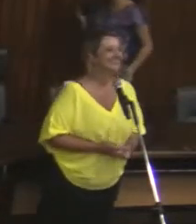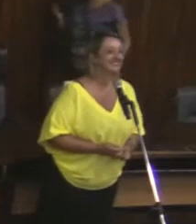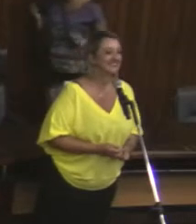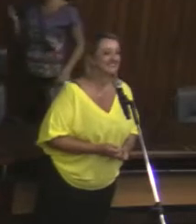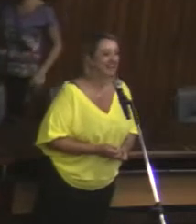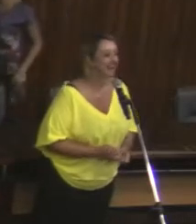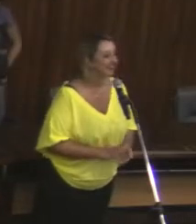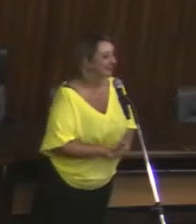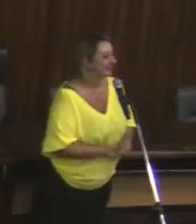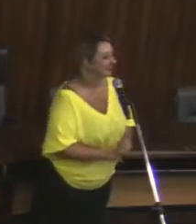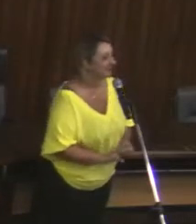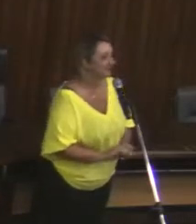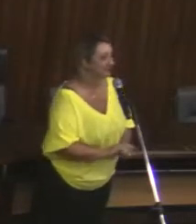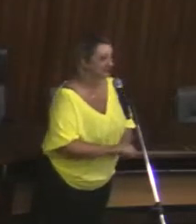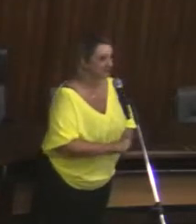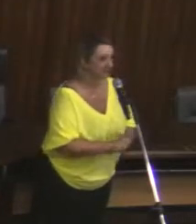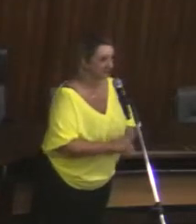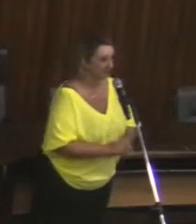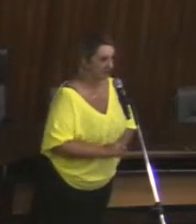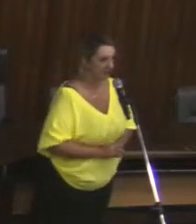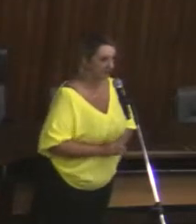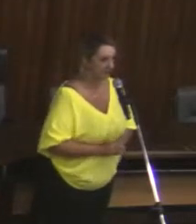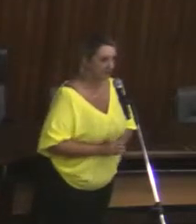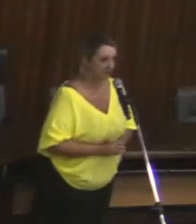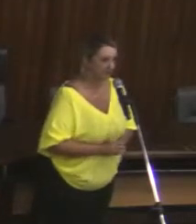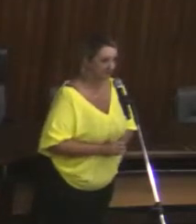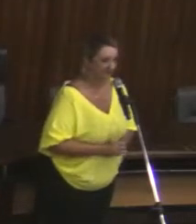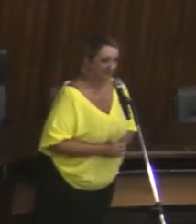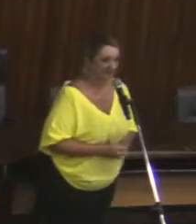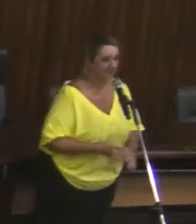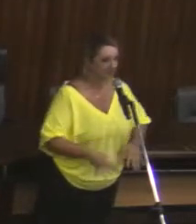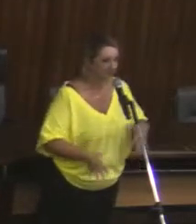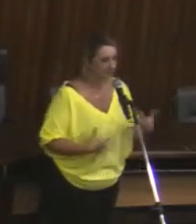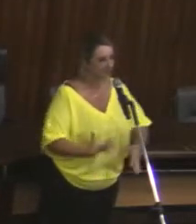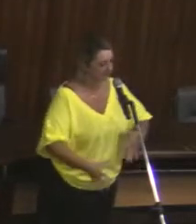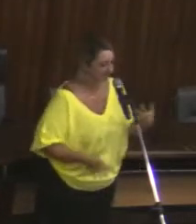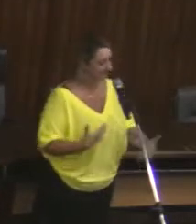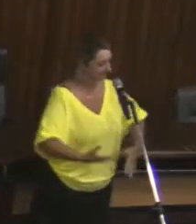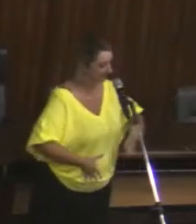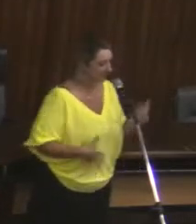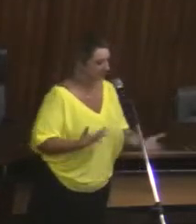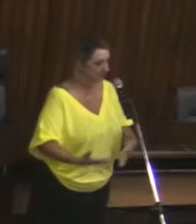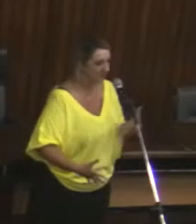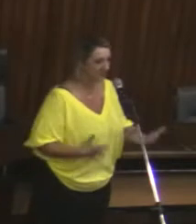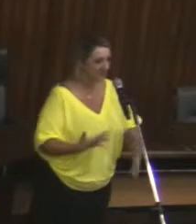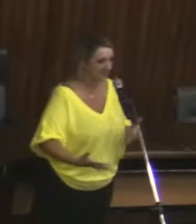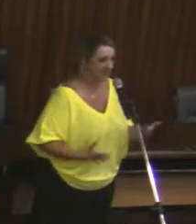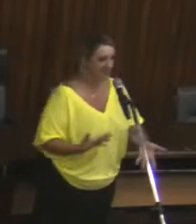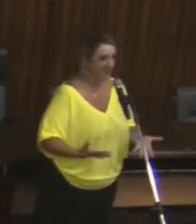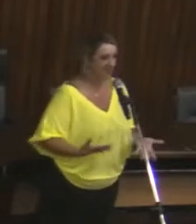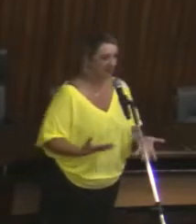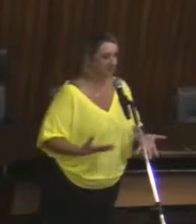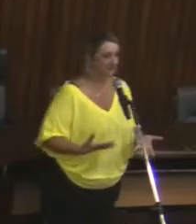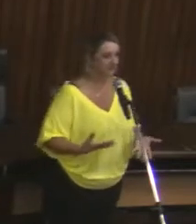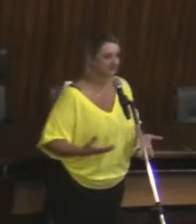Então tá. Vamos fazer um pouco o alfabeto. E agora a gente começa a aula. Não tem, mas...